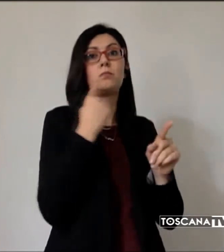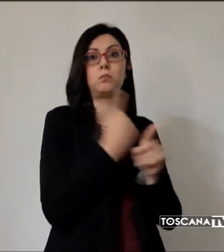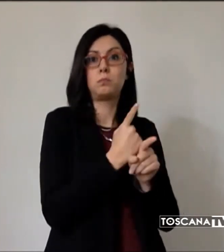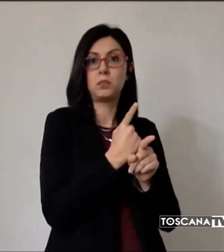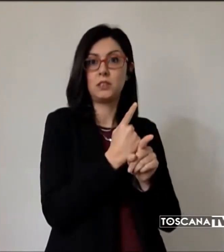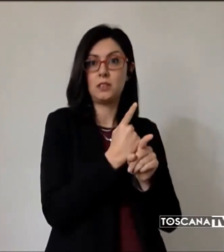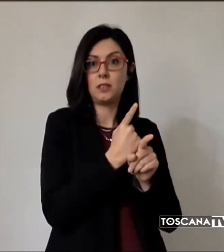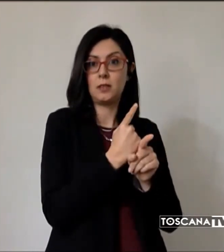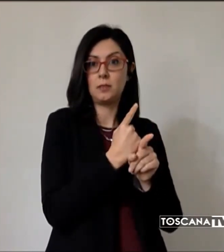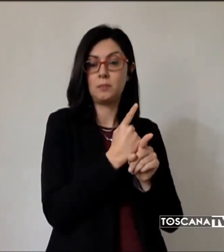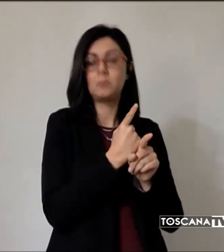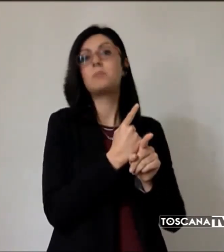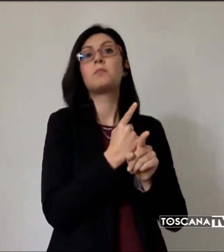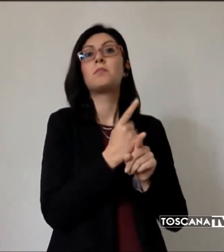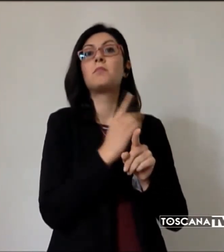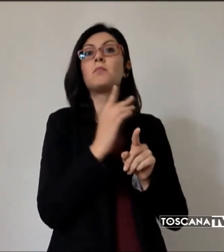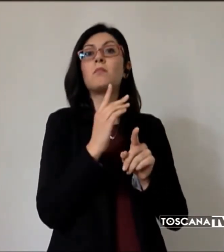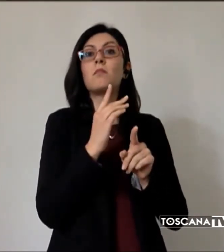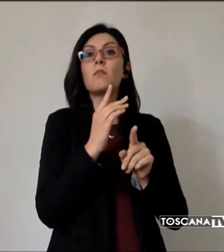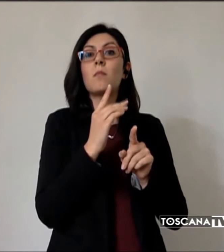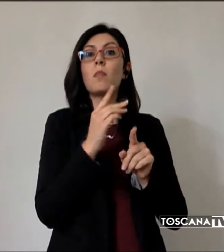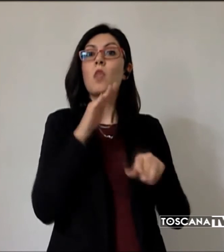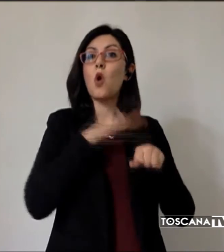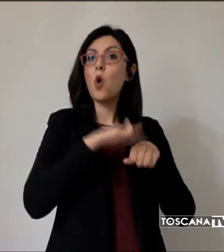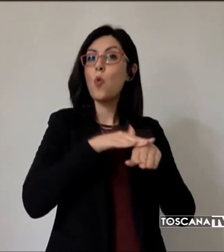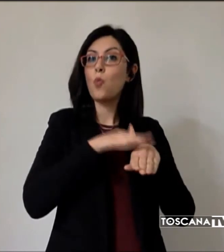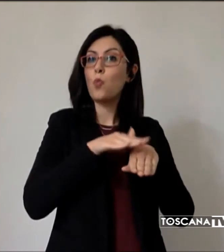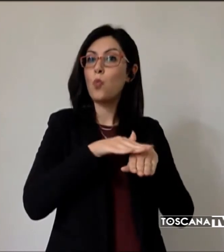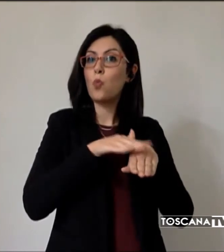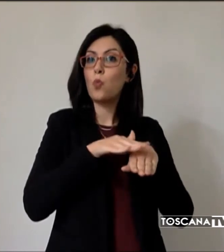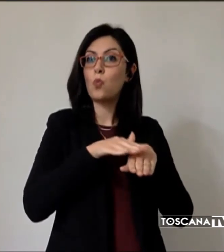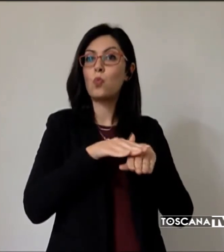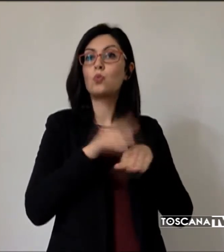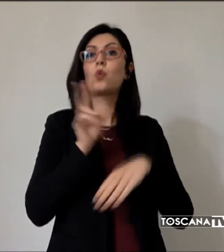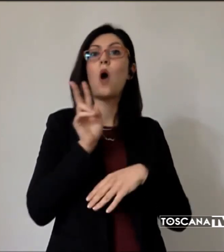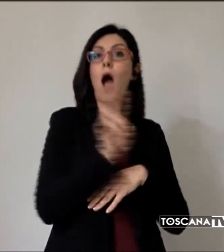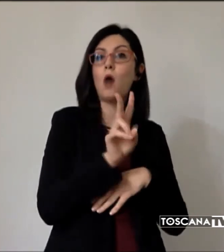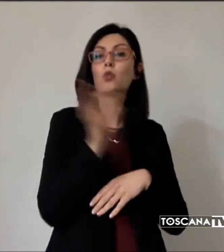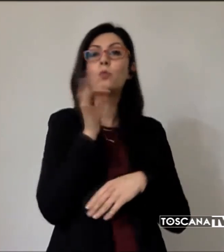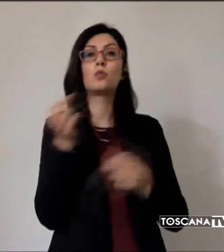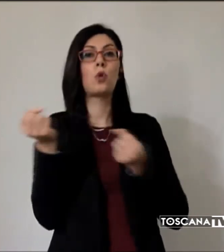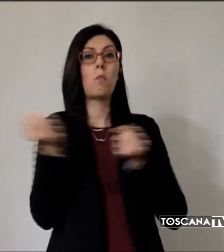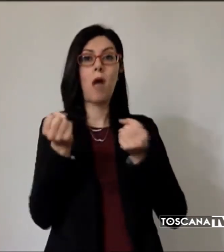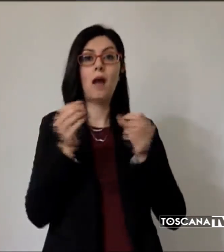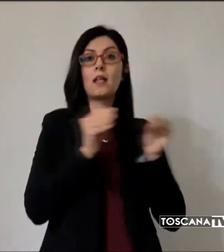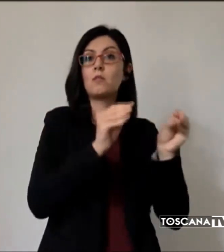sarà consentito l'uso di mezzi pubblici o privati per gli spostamenti.